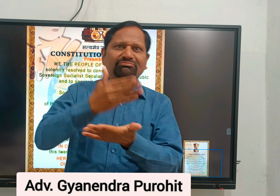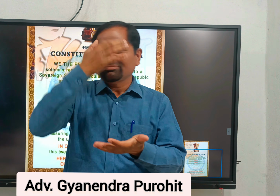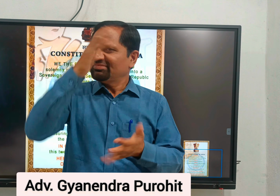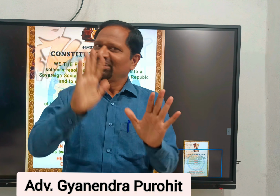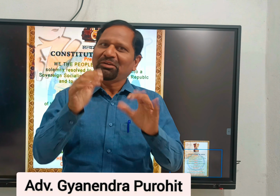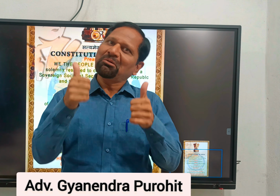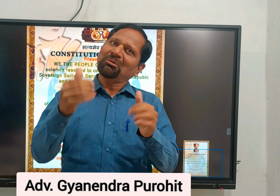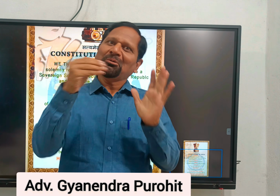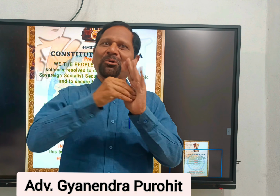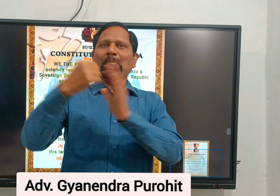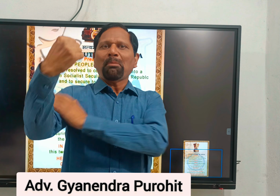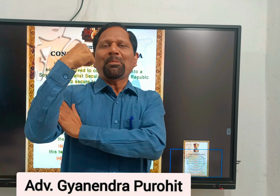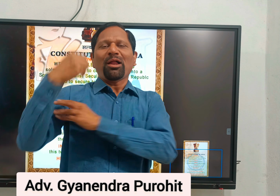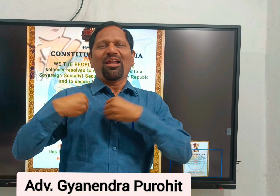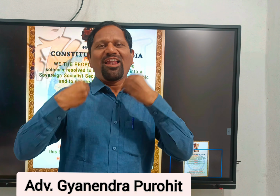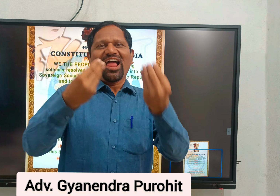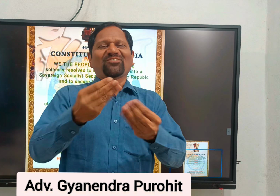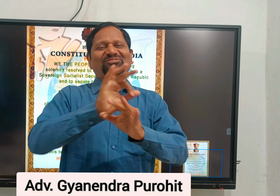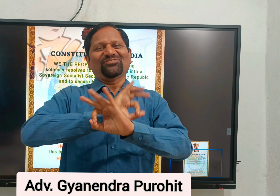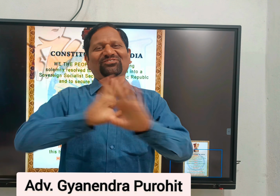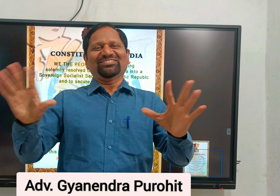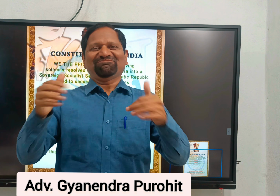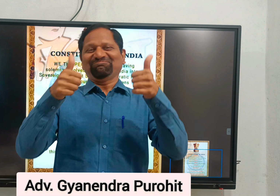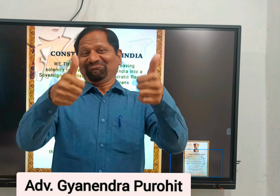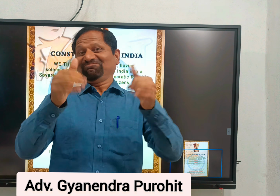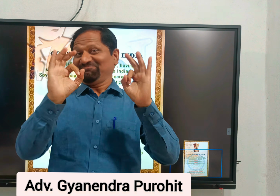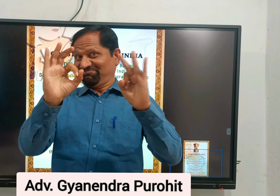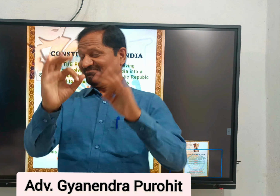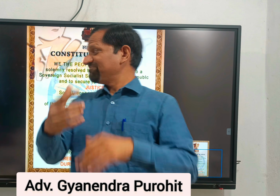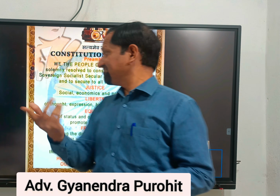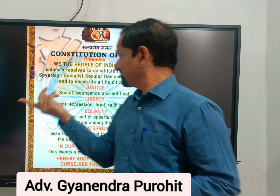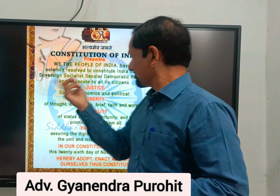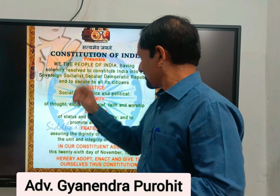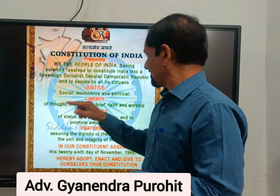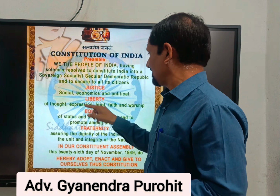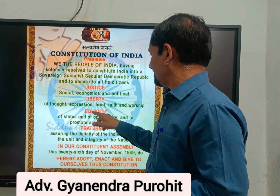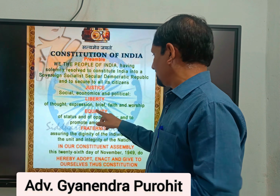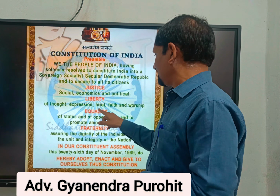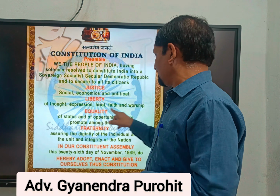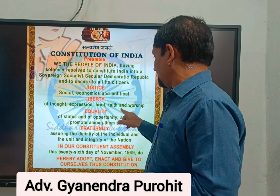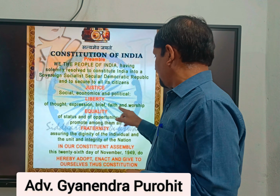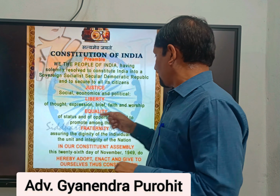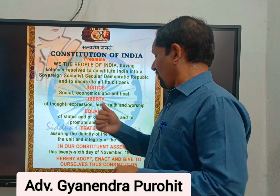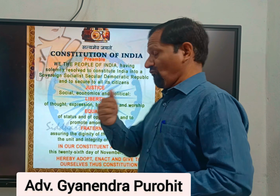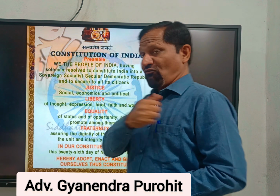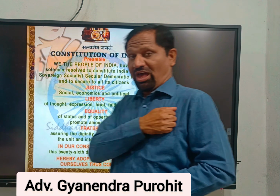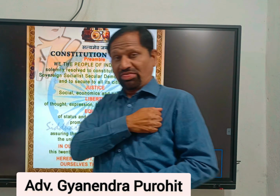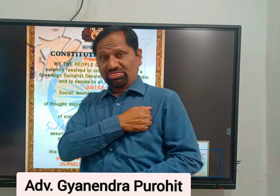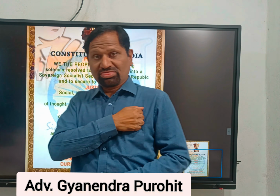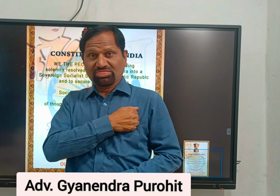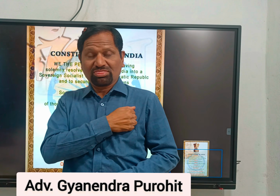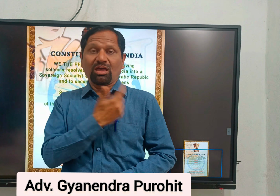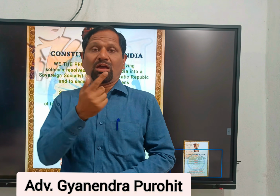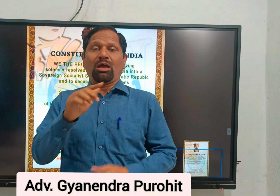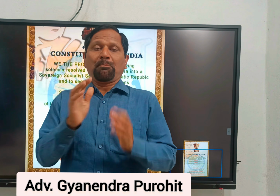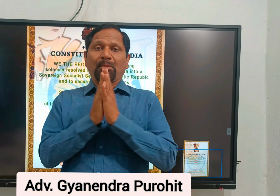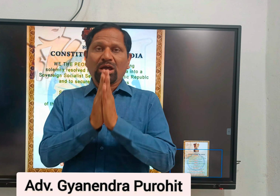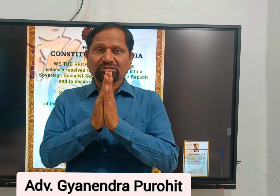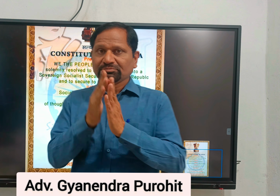ही इसे स्वीकृति दे दी गई है। भावों की अभिव्यक्ति से रोका नहीं जा सकता।